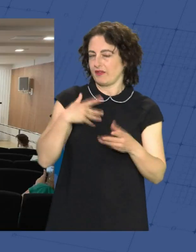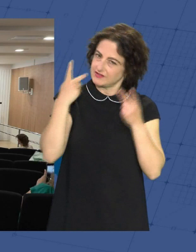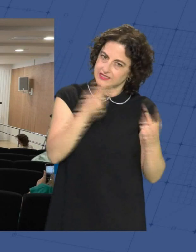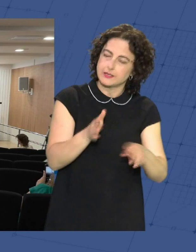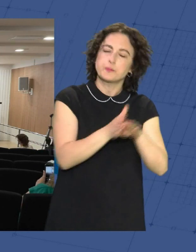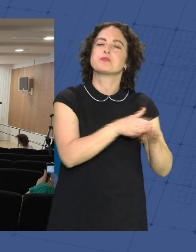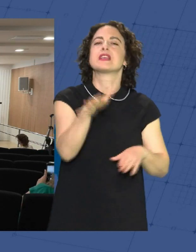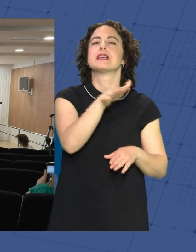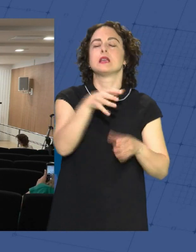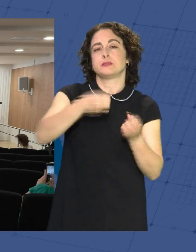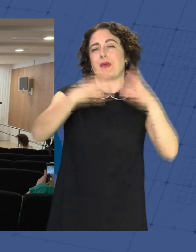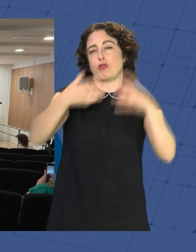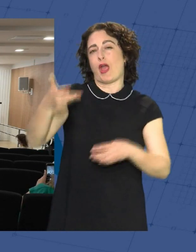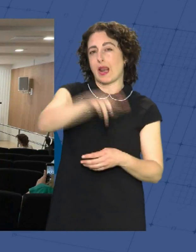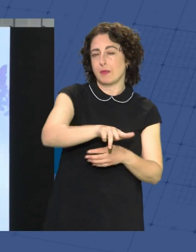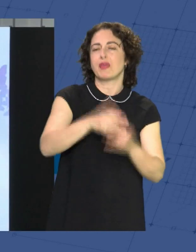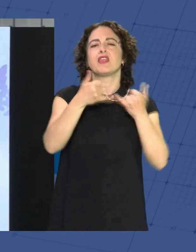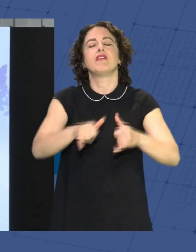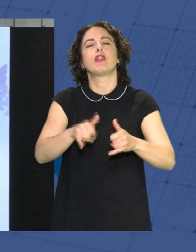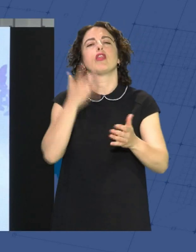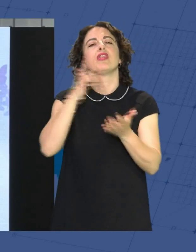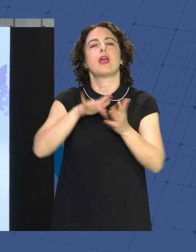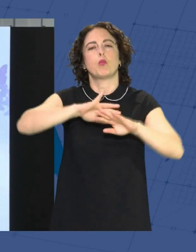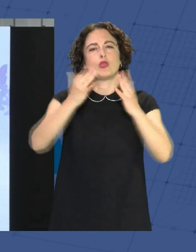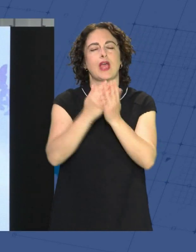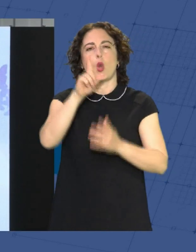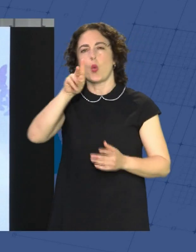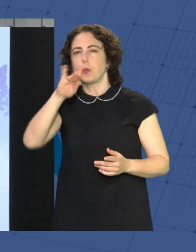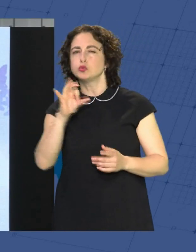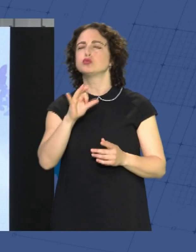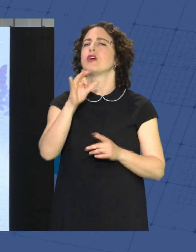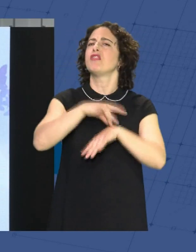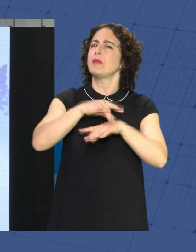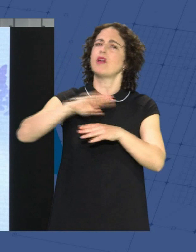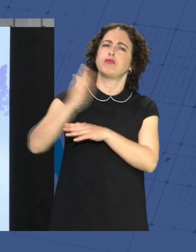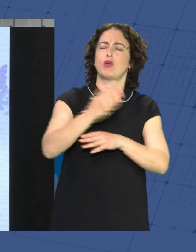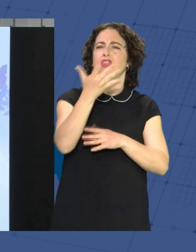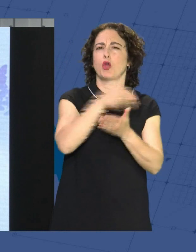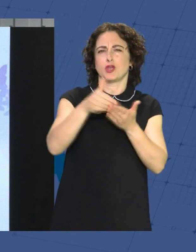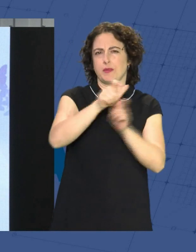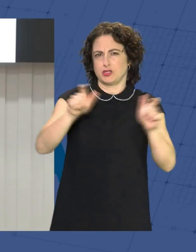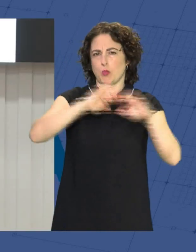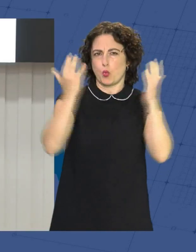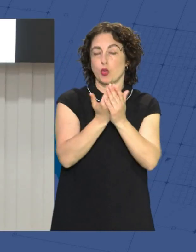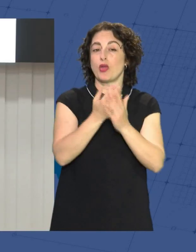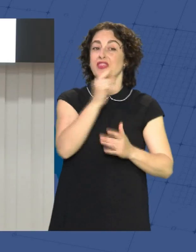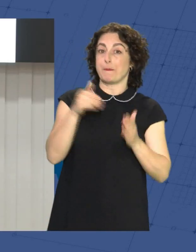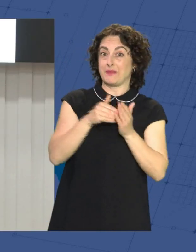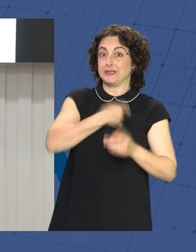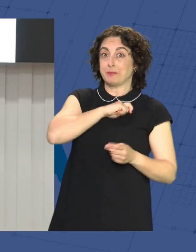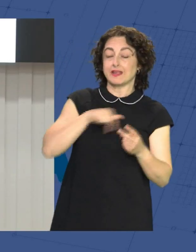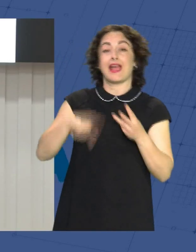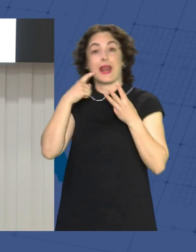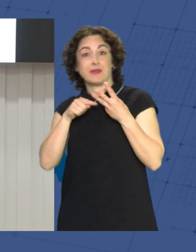El Espacio Alma ha acogido la celebración del Día Mundial del Lupus, una enfermedad que afecta a más de 5 millones de personas en todo el mundo. 100.000 en España y en